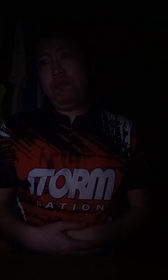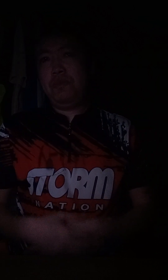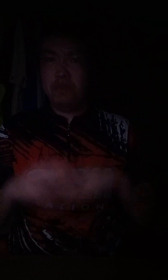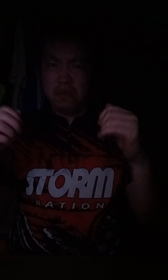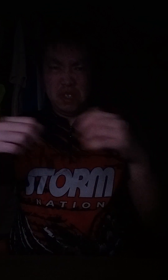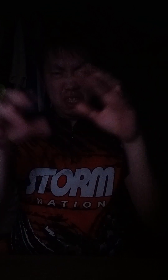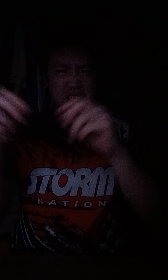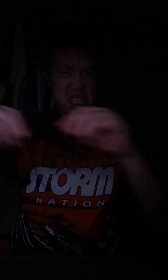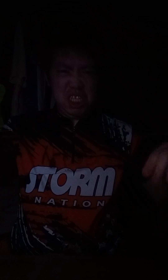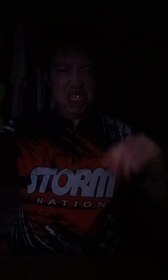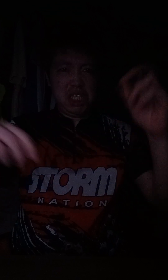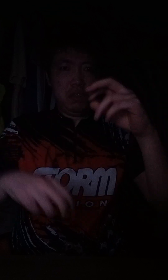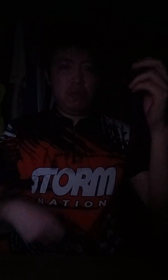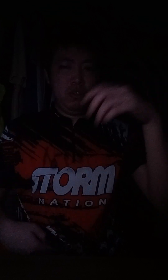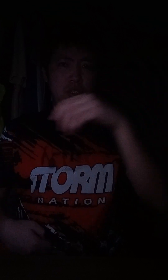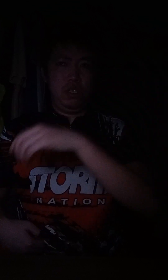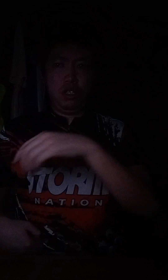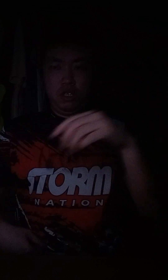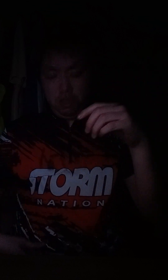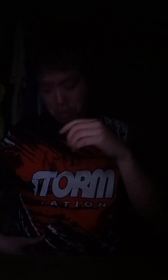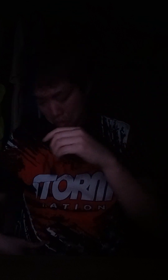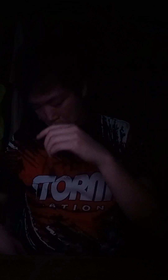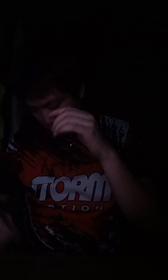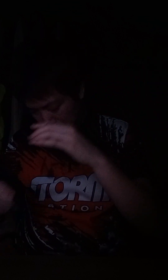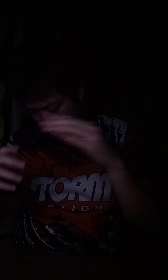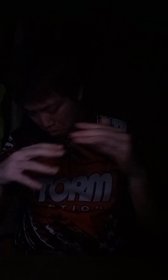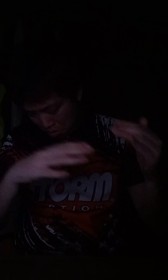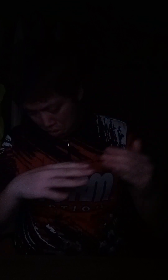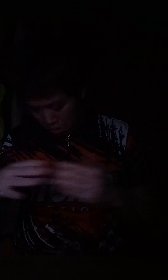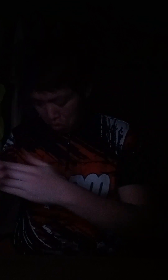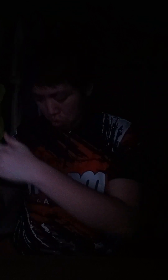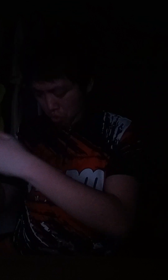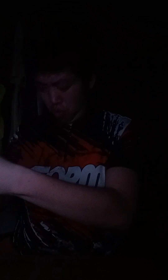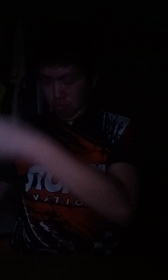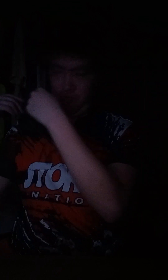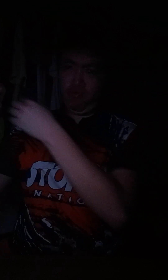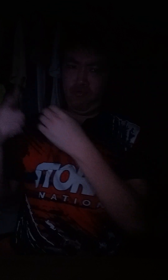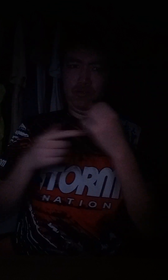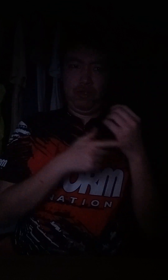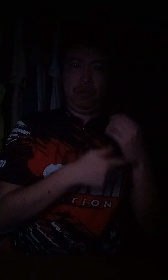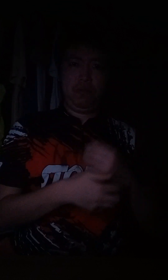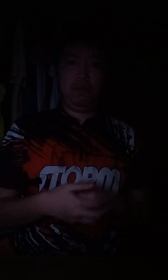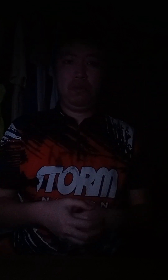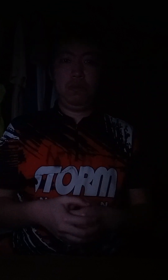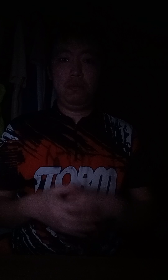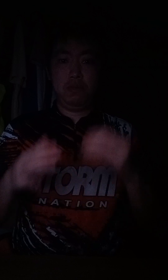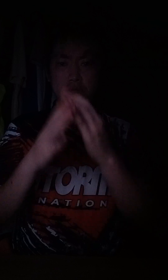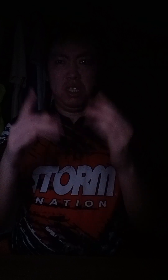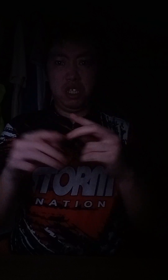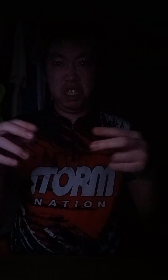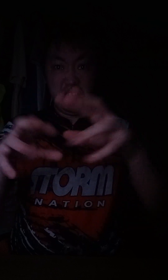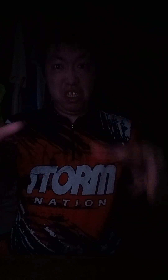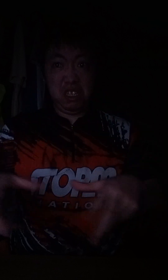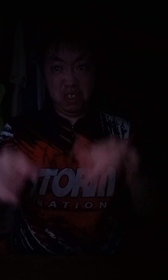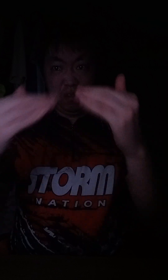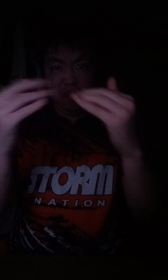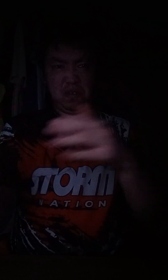깨지고 뜯겨진 버스 앞유리 사이로 구조대원들이 인명구조에 나섭니다. 도로엔 볏짚 더미가 어지럽게